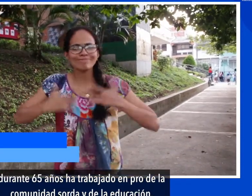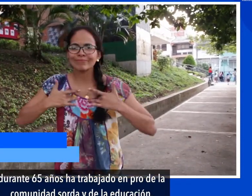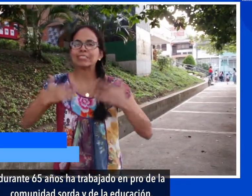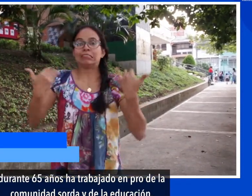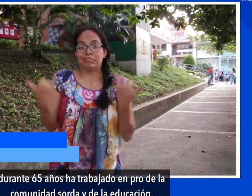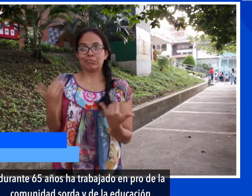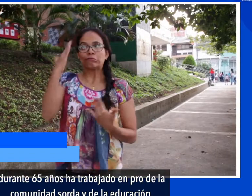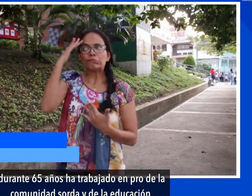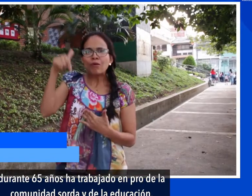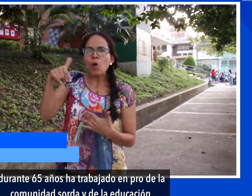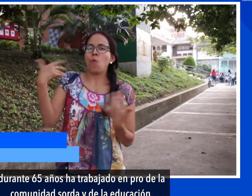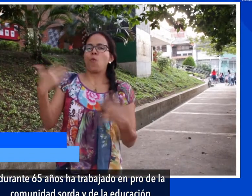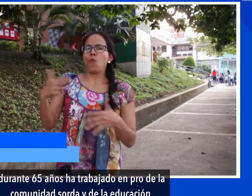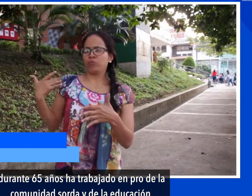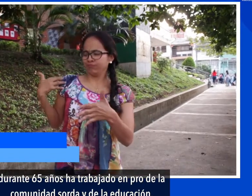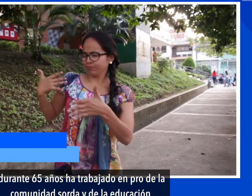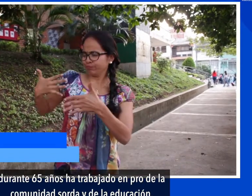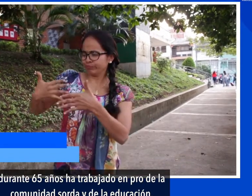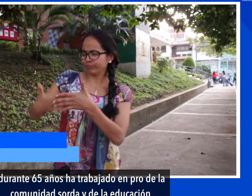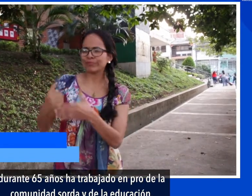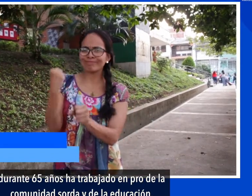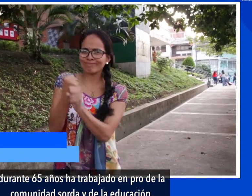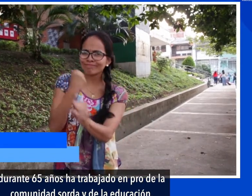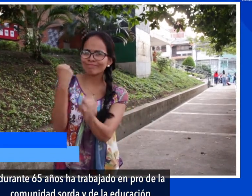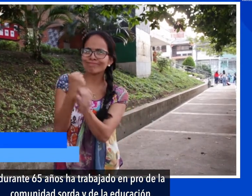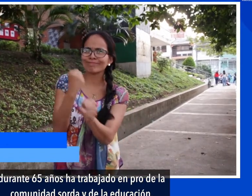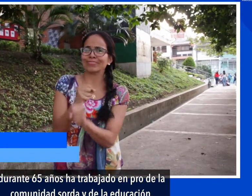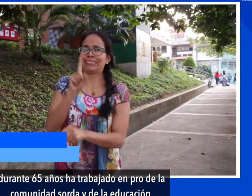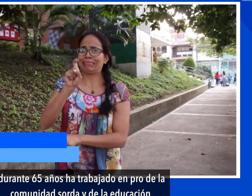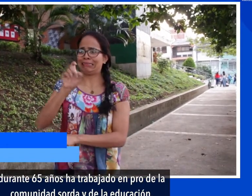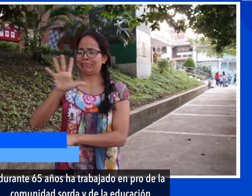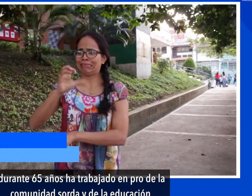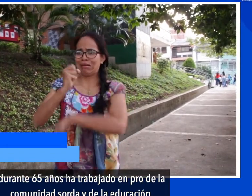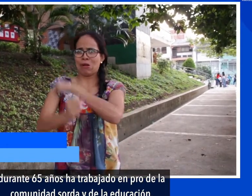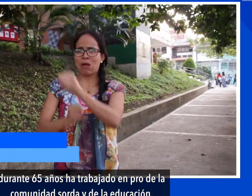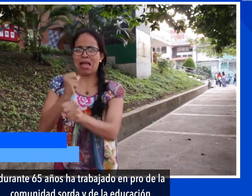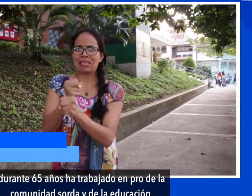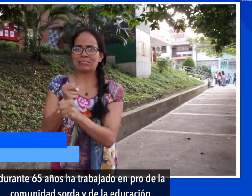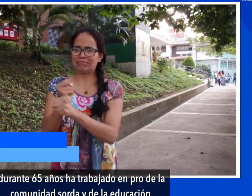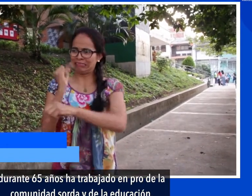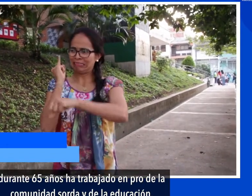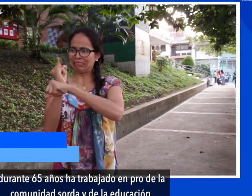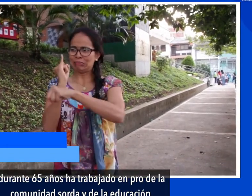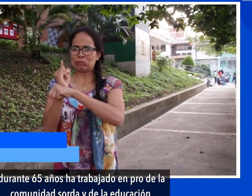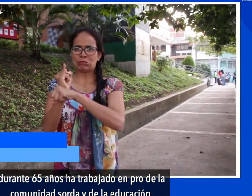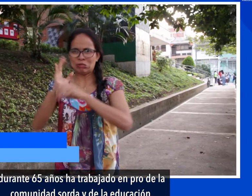durante 65 años ha trabajado en pro de la comunidad sorda y de la educación.